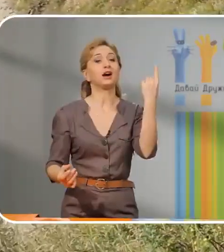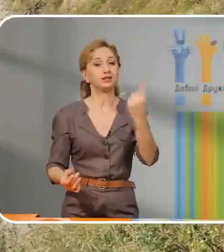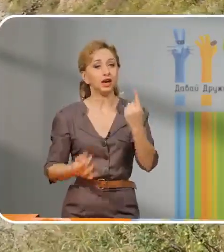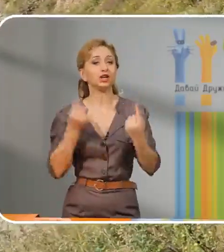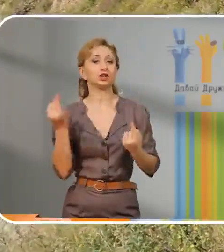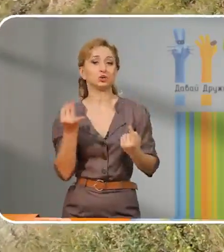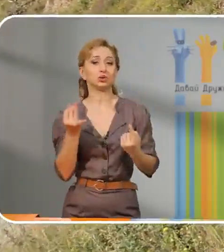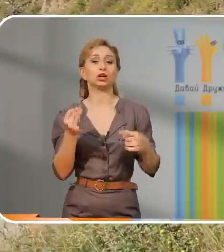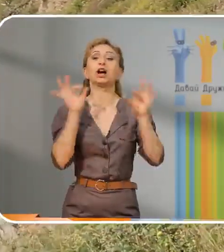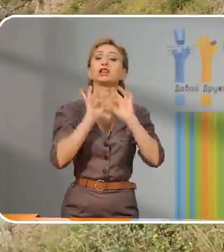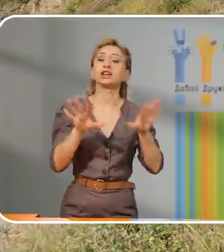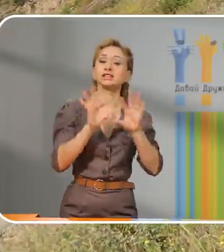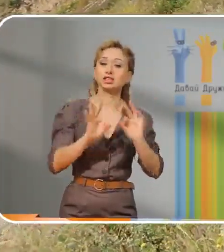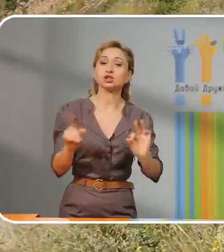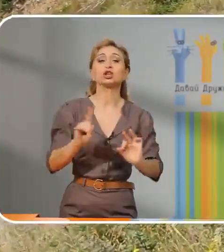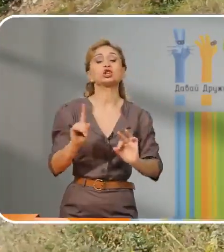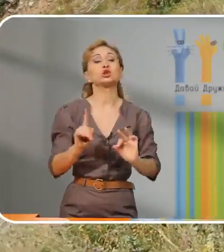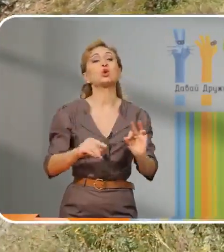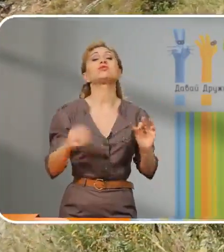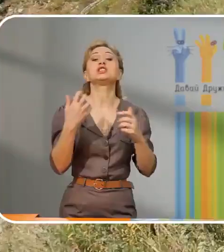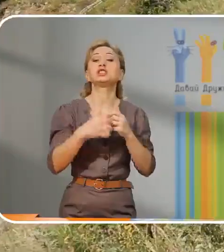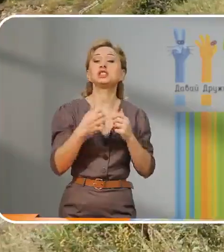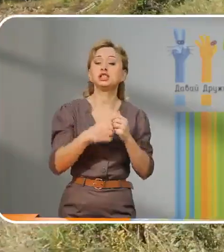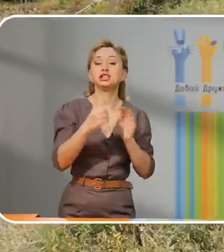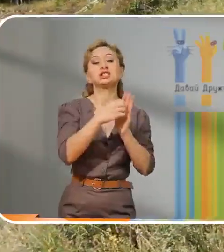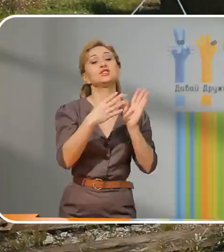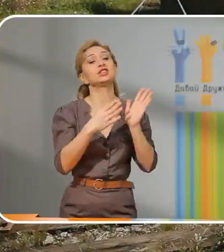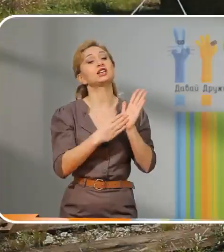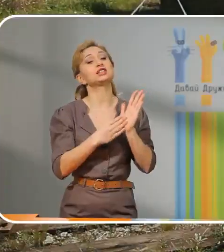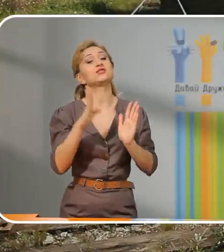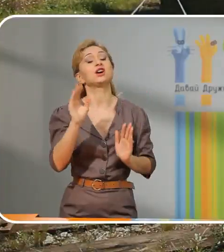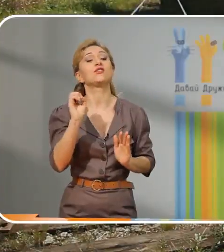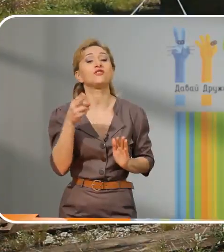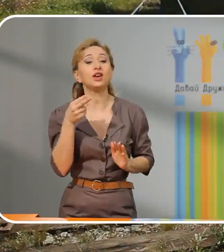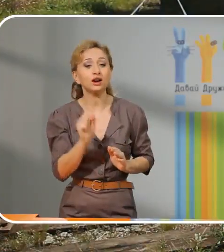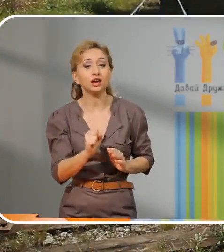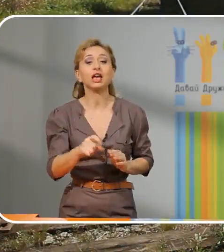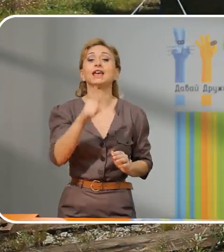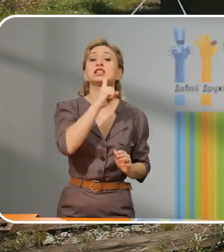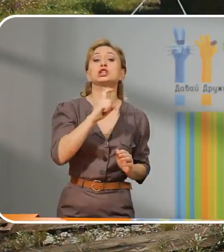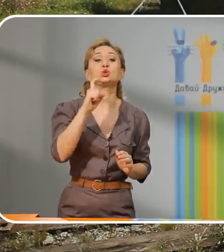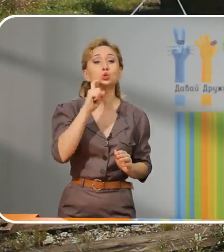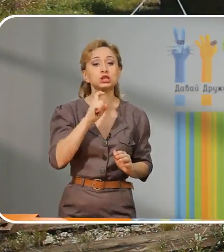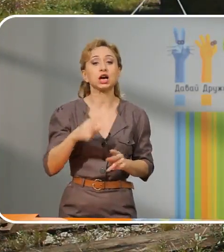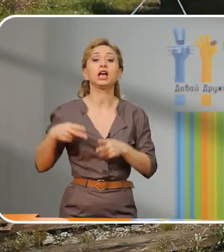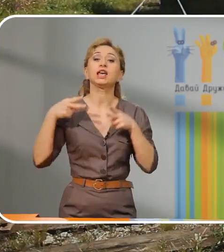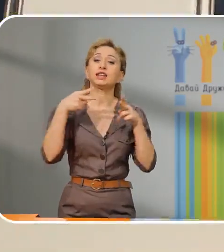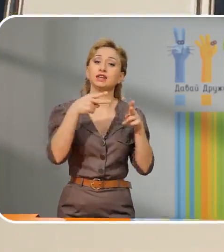Одна история гласит, что в середине 19 века из Иркутска